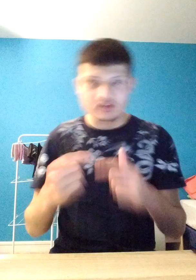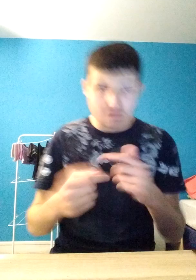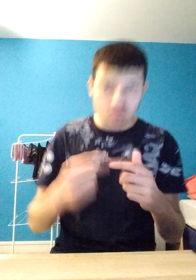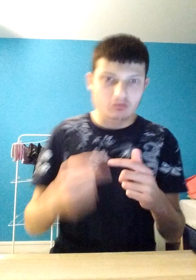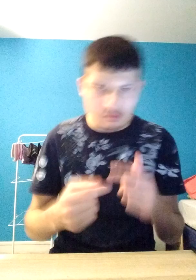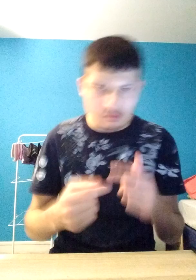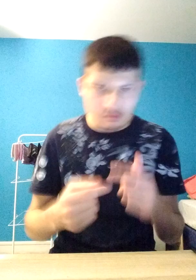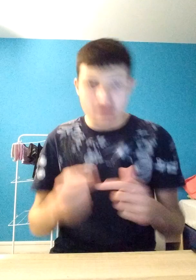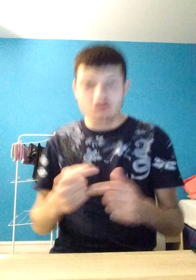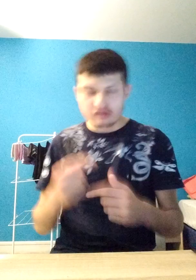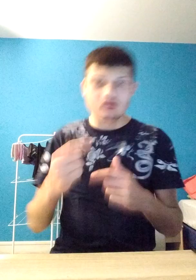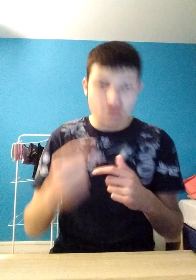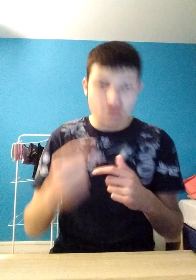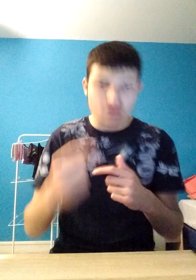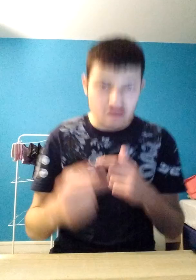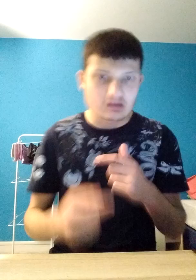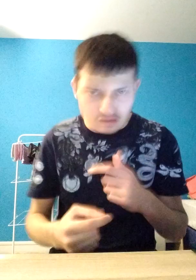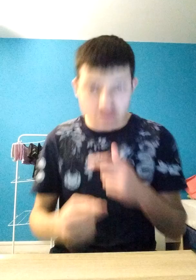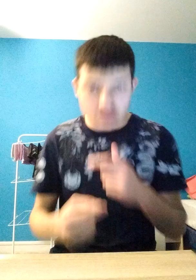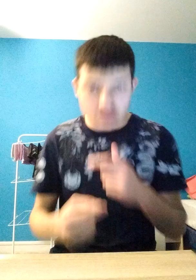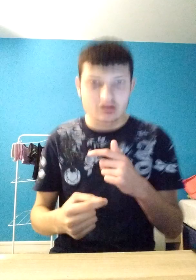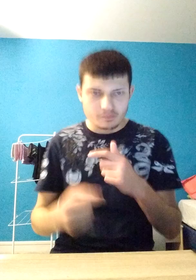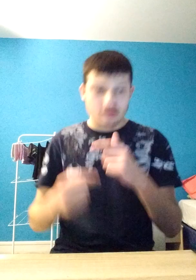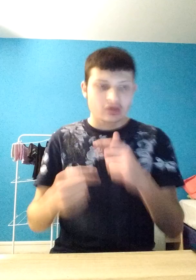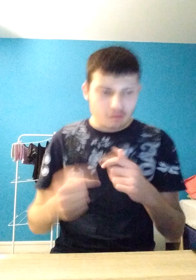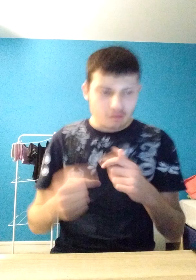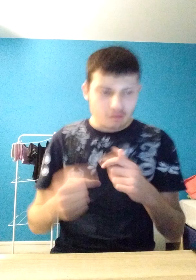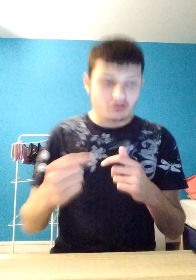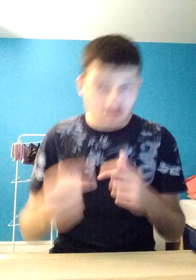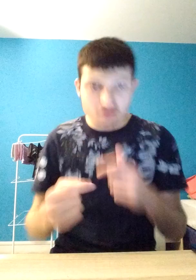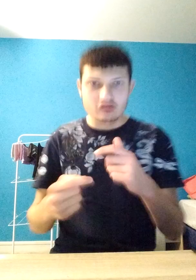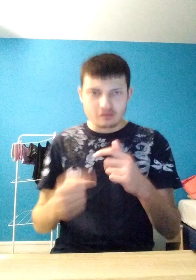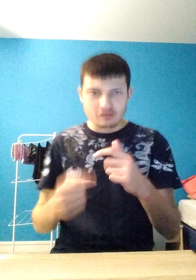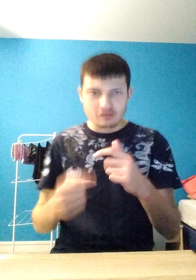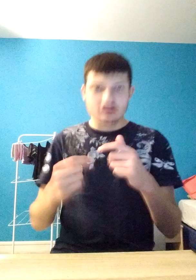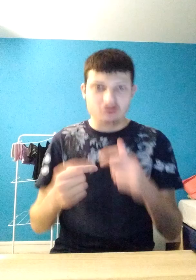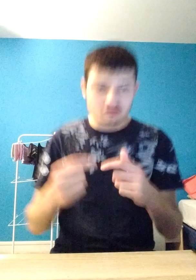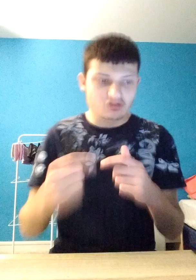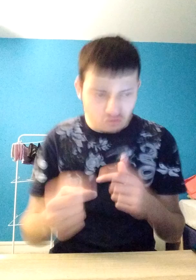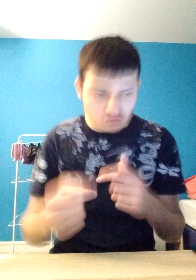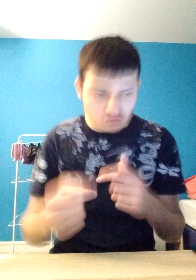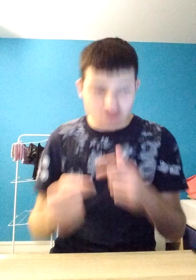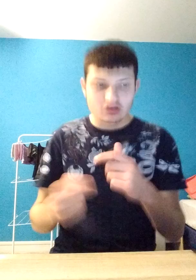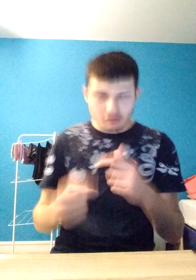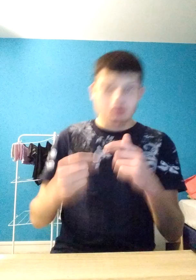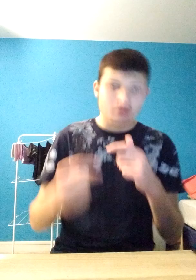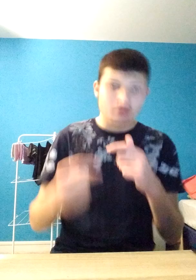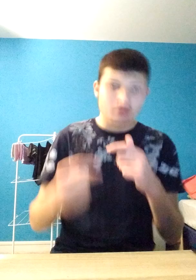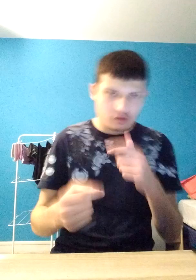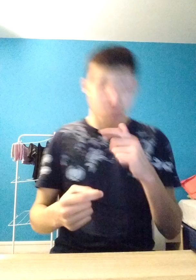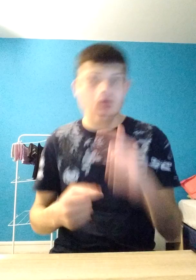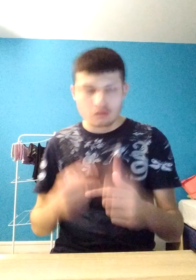des problèmes. Je faisais des conneries. Et pour ça, je vous donne un message. Je m'excuse. Papa,